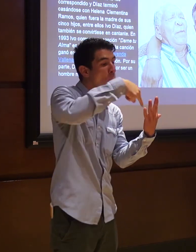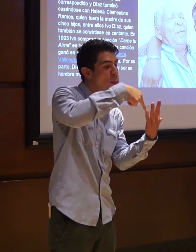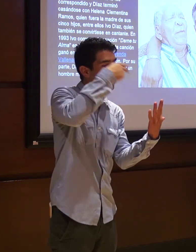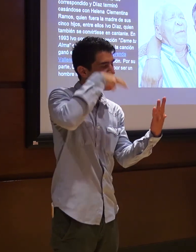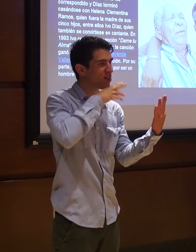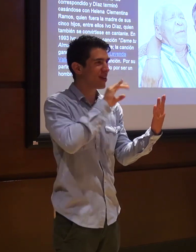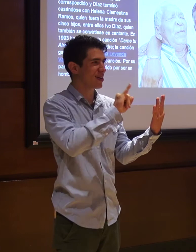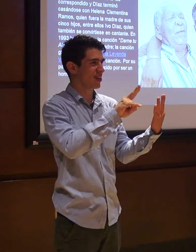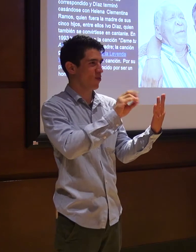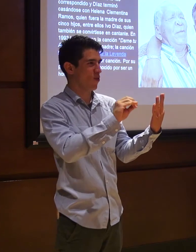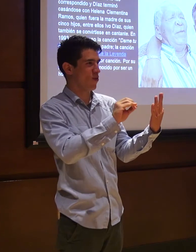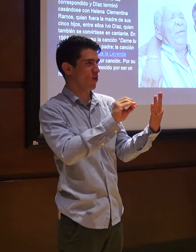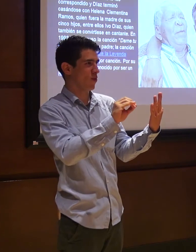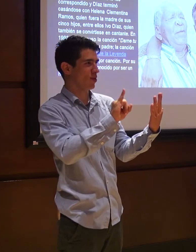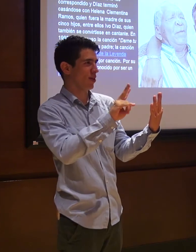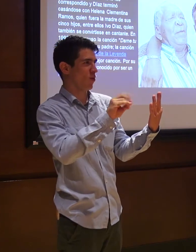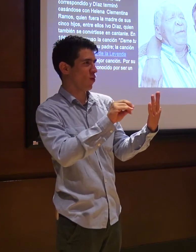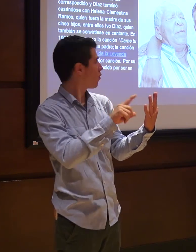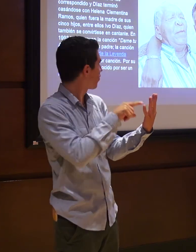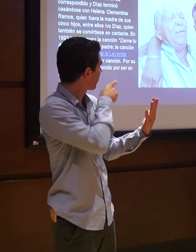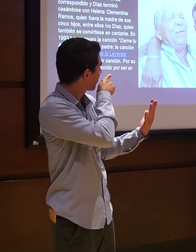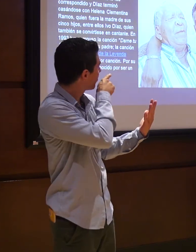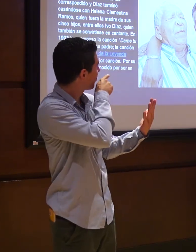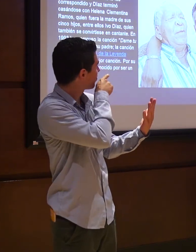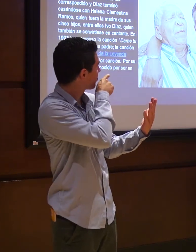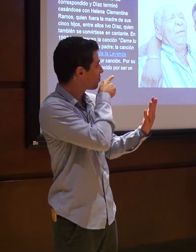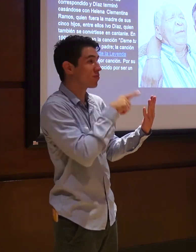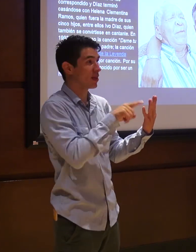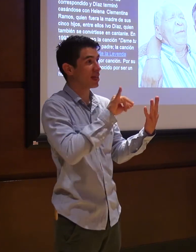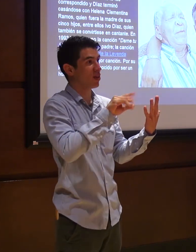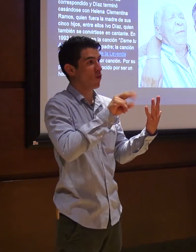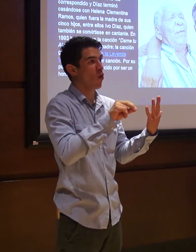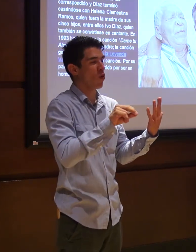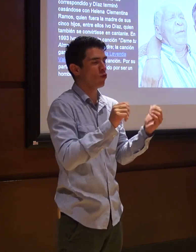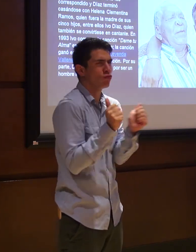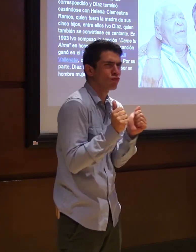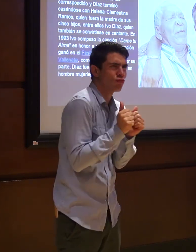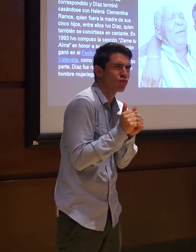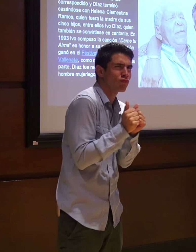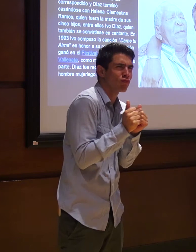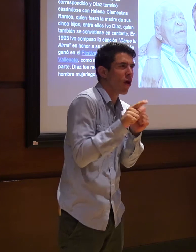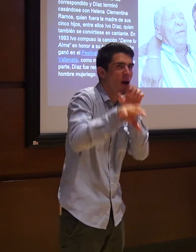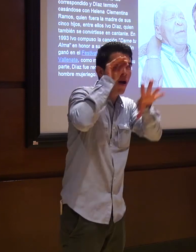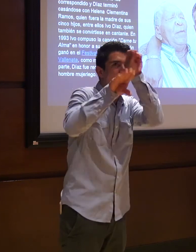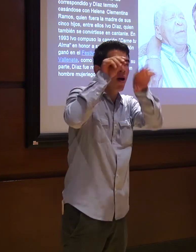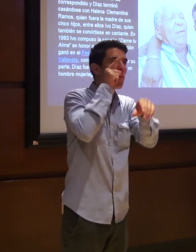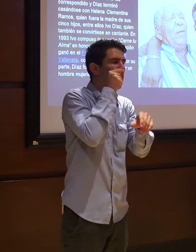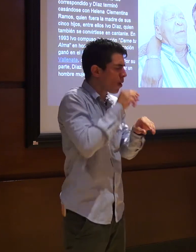Elena Clementina y con ella tuvo a su hijo Ivo, que es el que está aquí en la fotografía. El hijo que